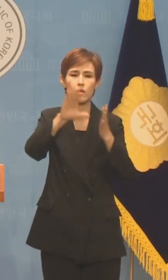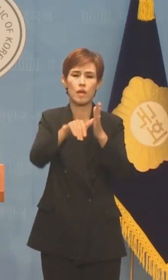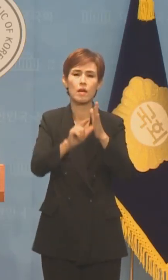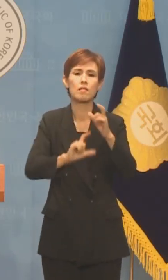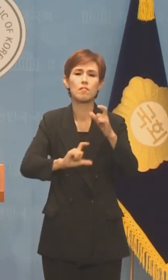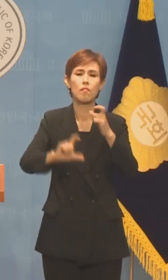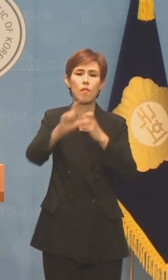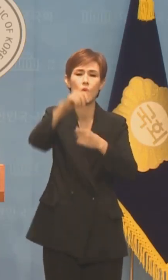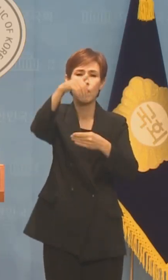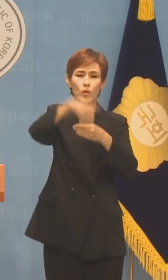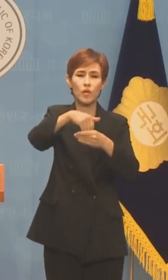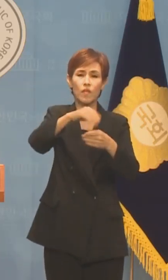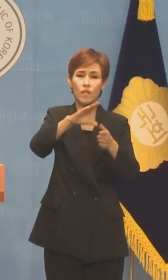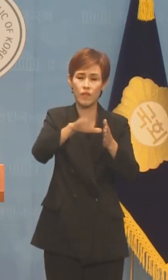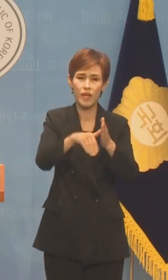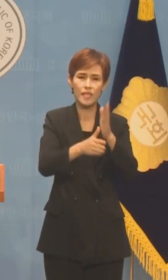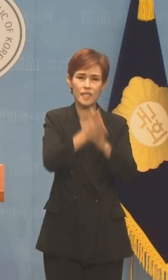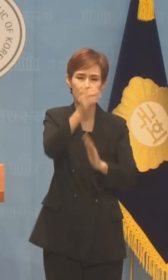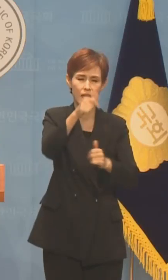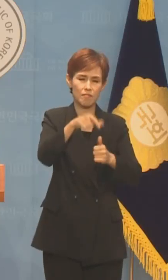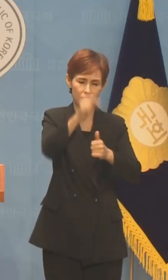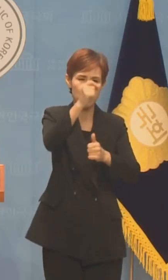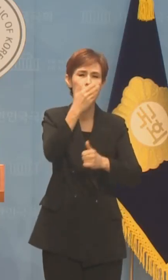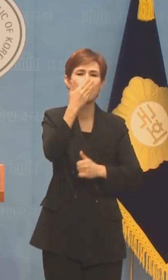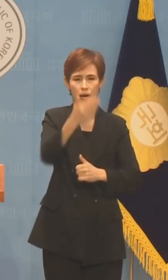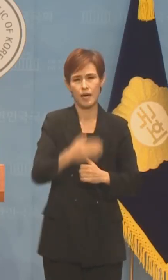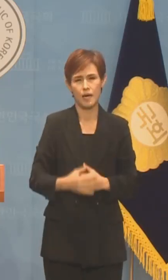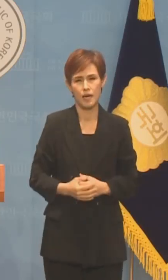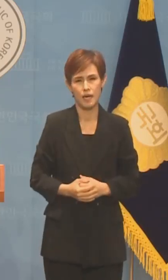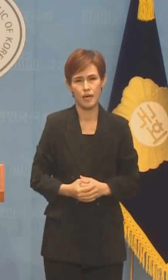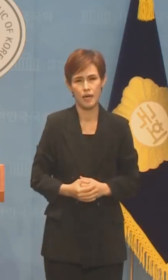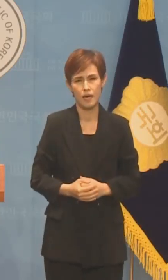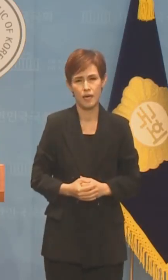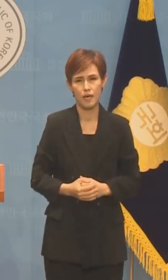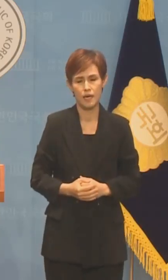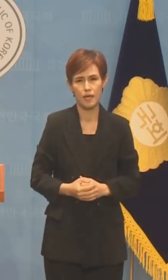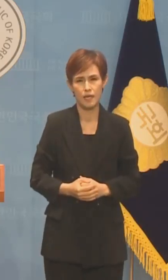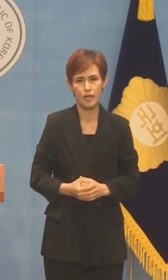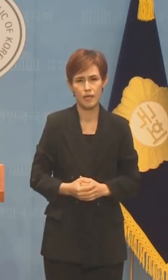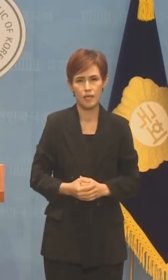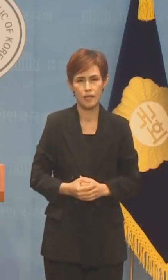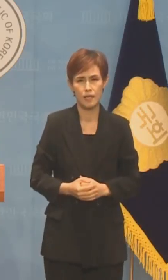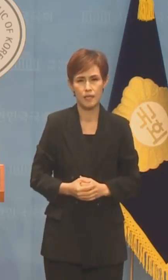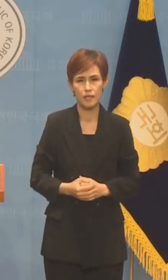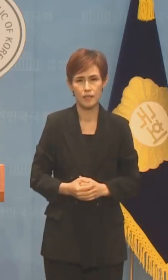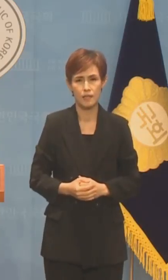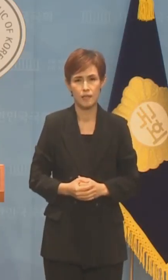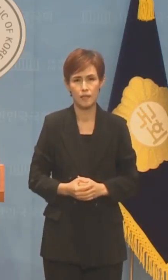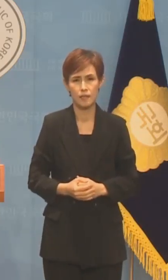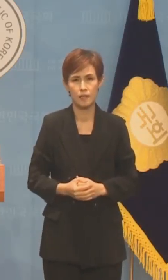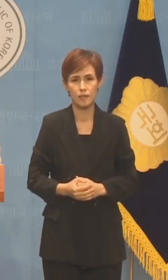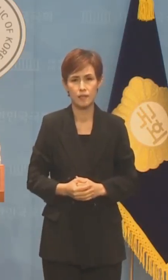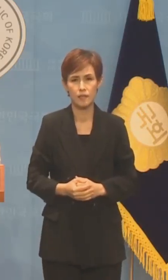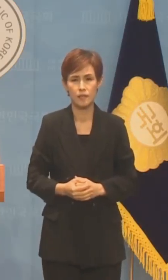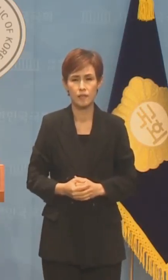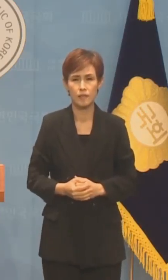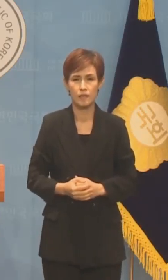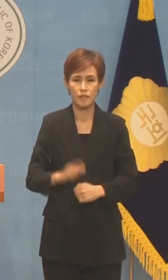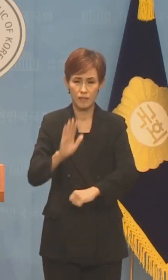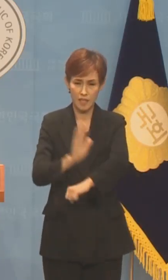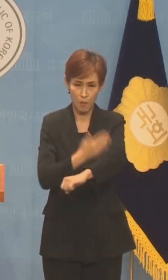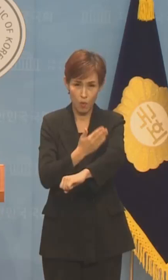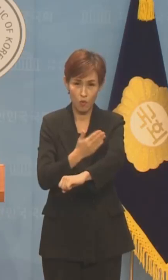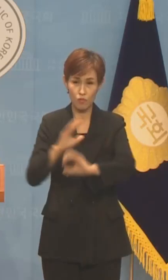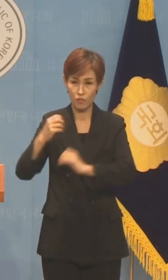재보선에서 새로운 시장을 선출하여 시정 공백을 최소화할 수 있겠습니다. 귀책 사유를